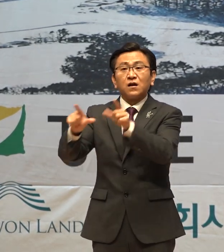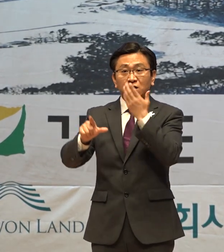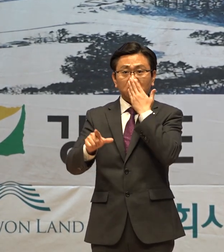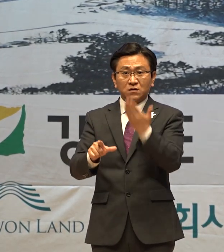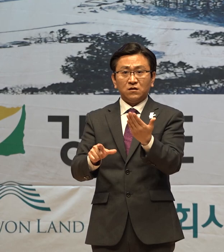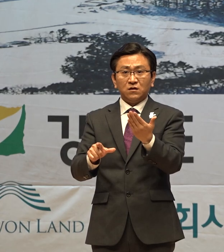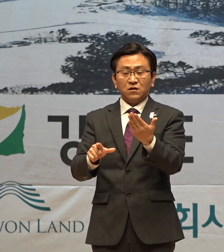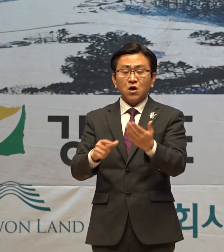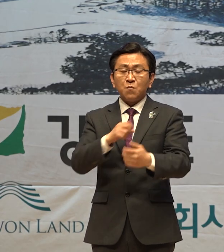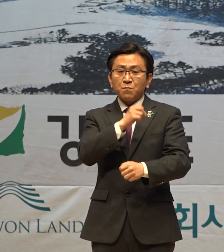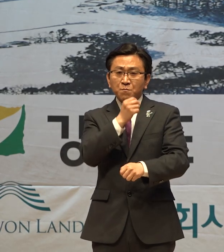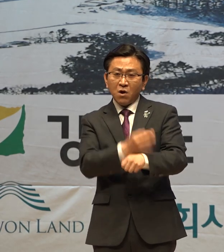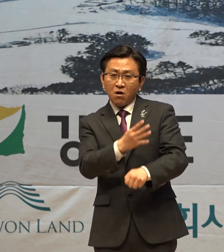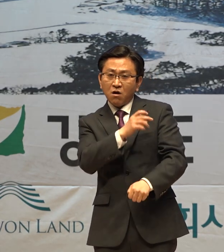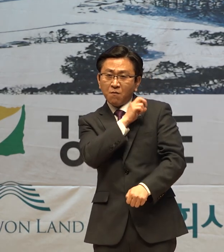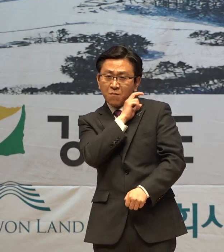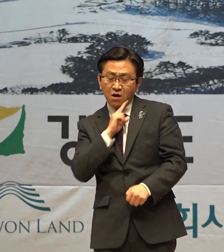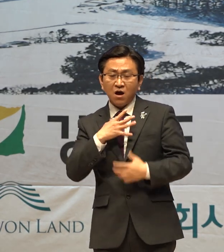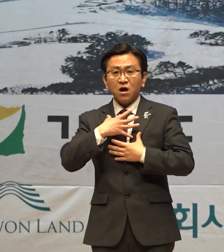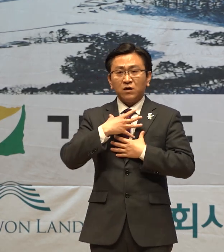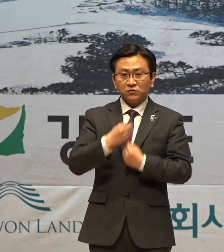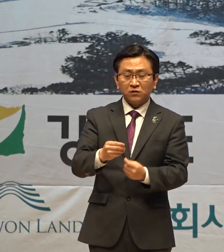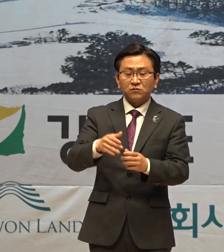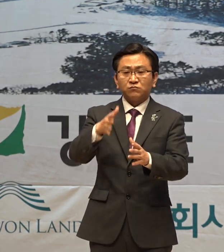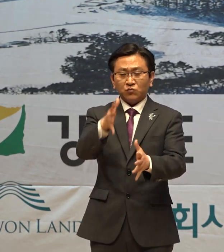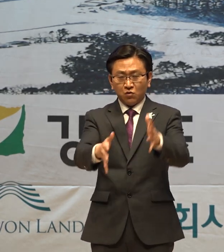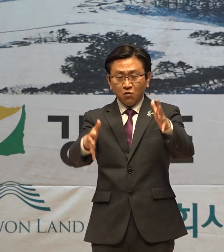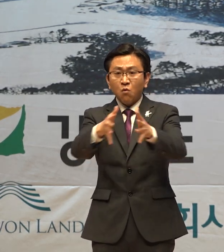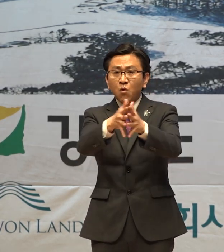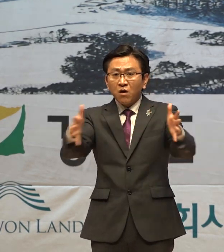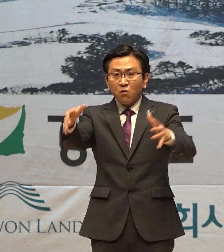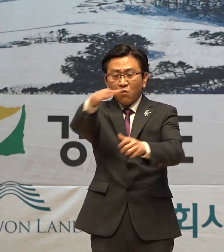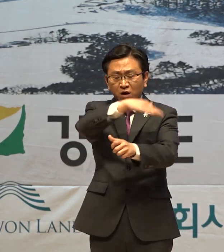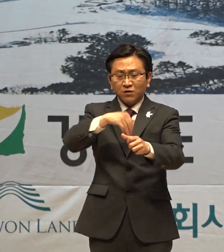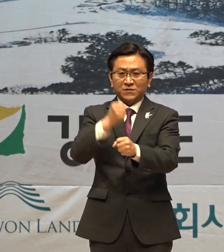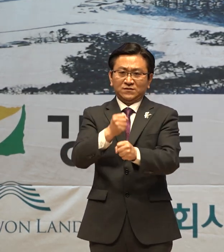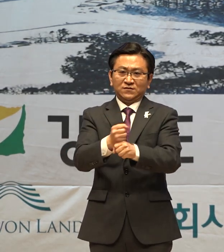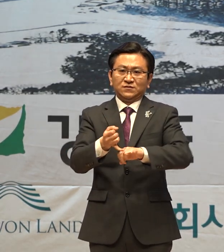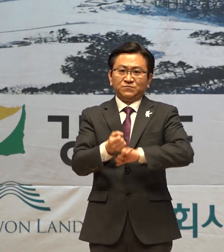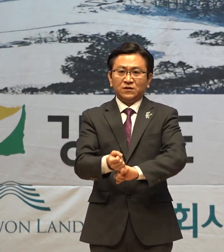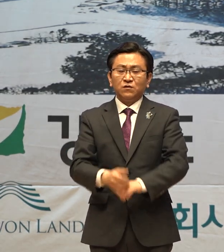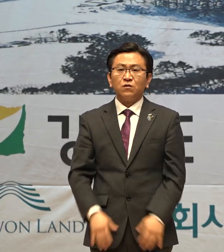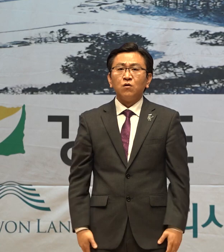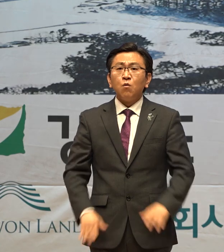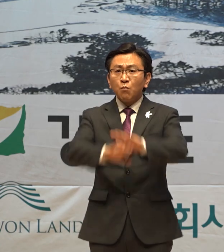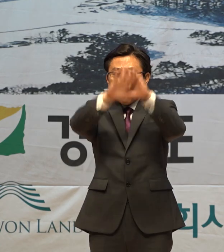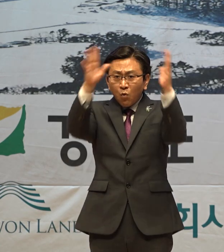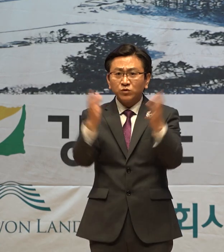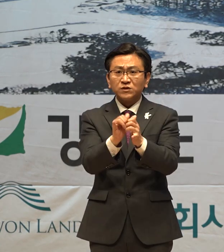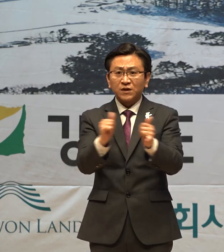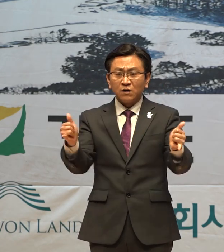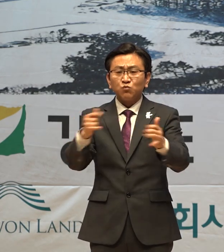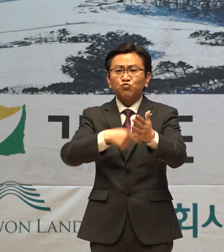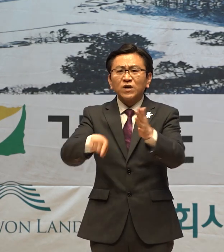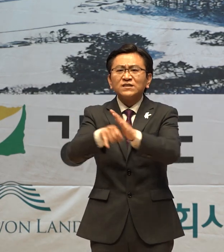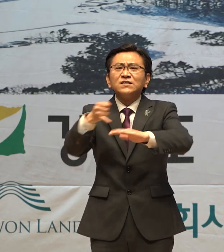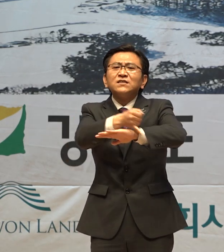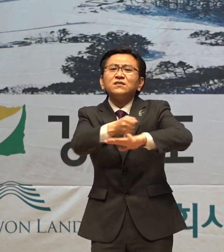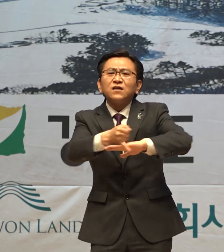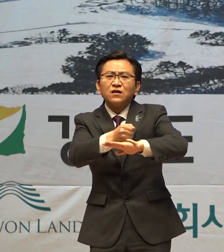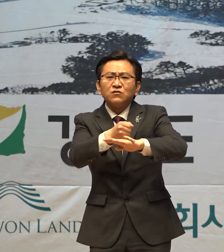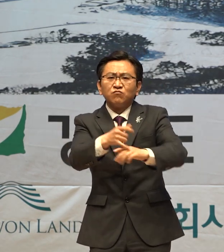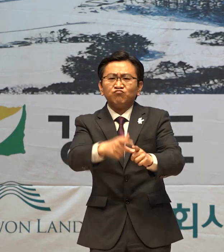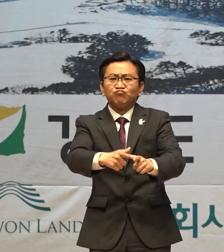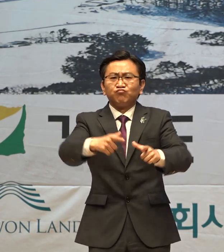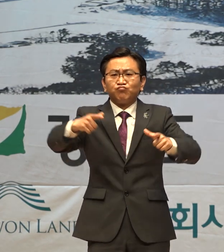있도록 편리하고 안전한 주거환경을 조성하겠습니다. 모든 사람을 위한 디자인을